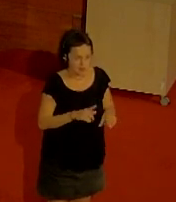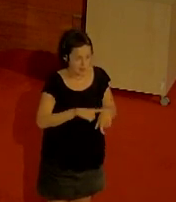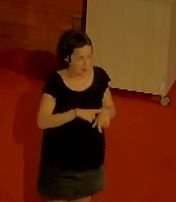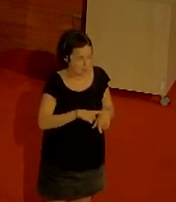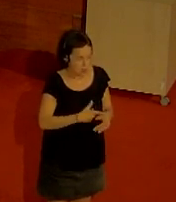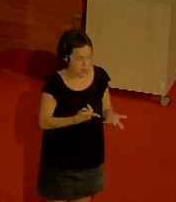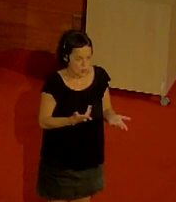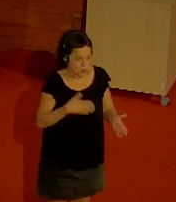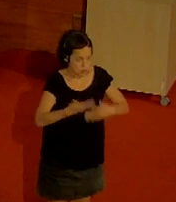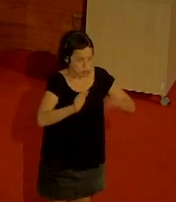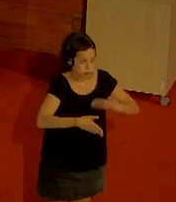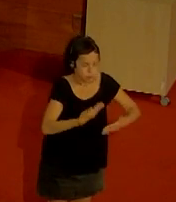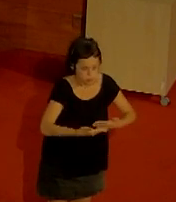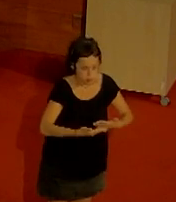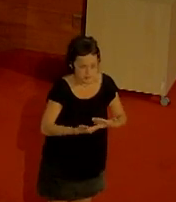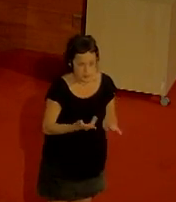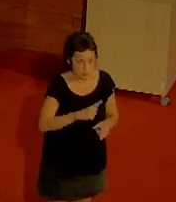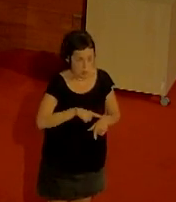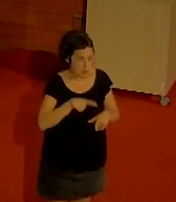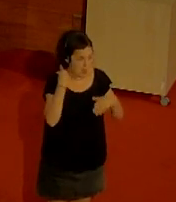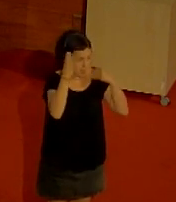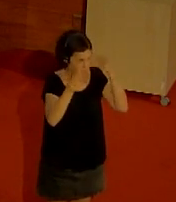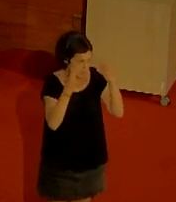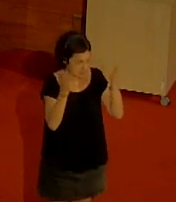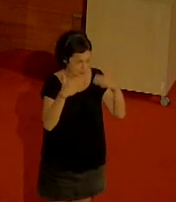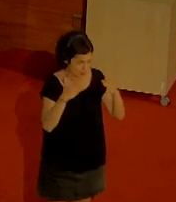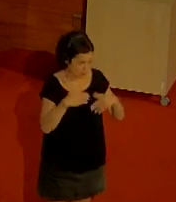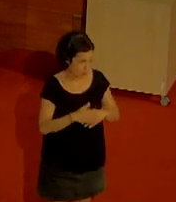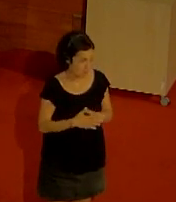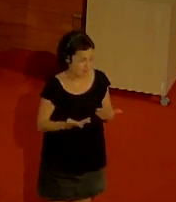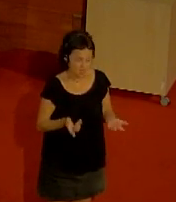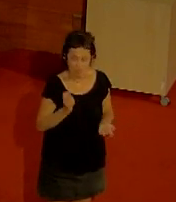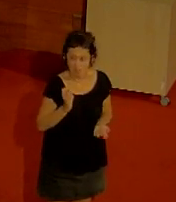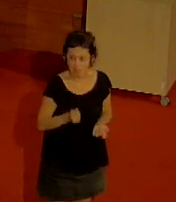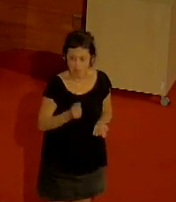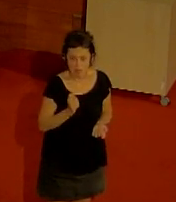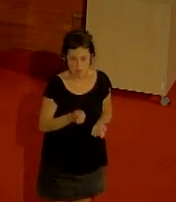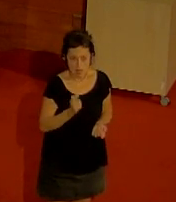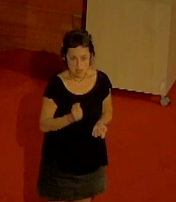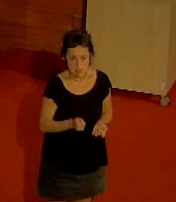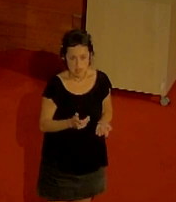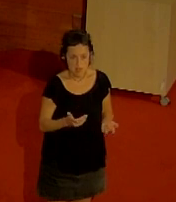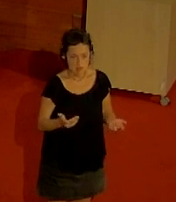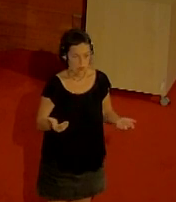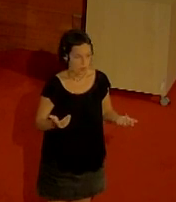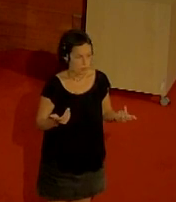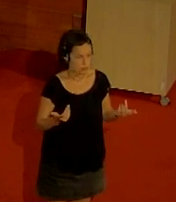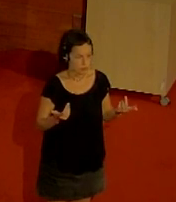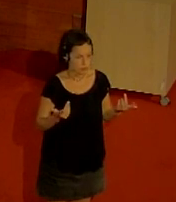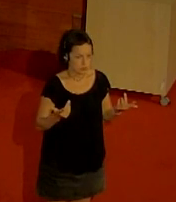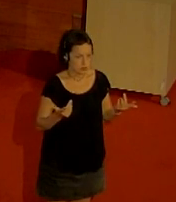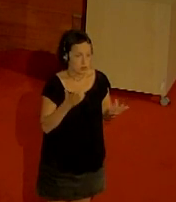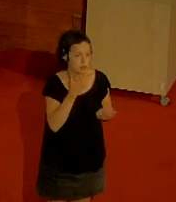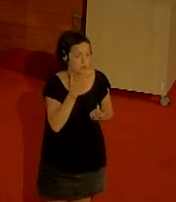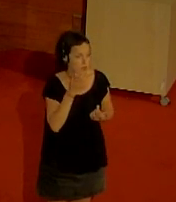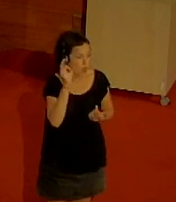pensemos. Y en muchas ocasiones nos falta simplemente a un tema esencial del siglo XXI como las